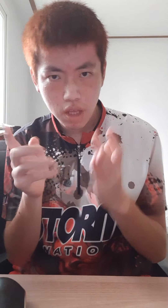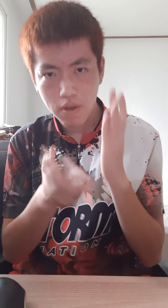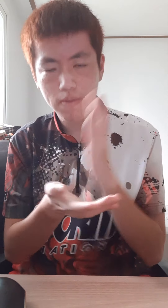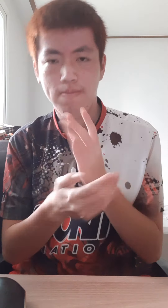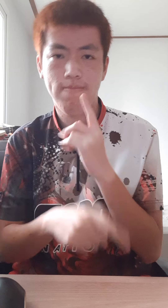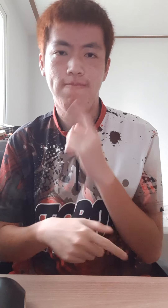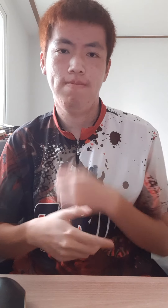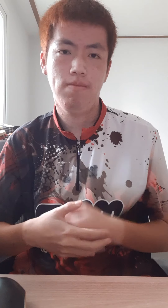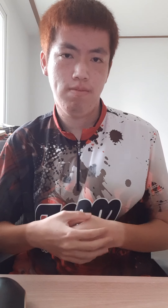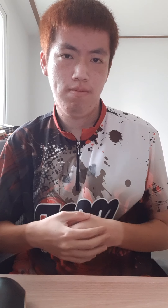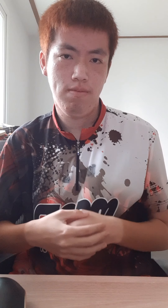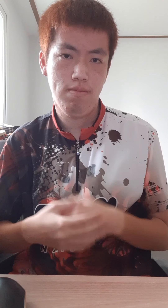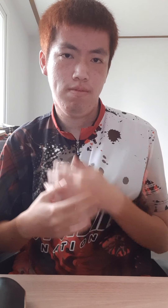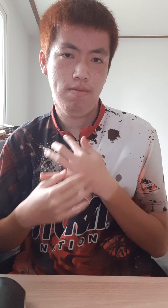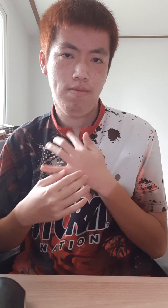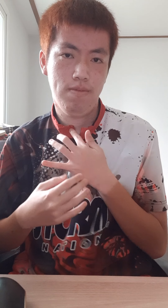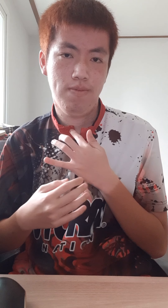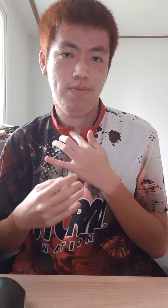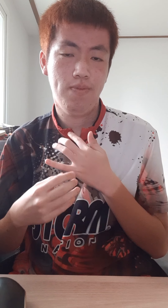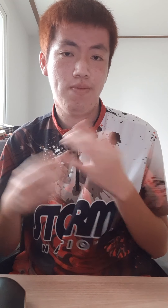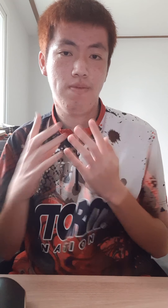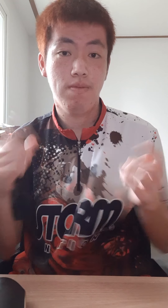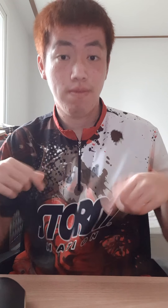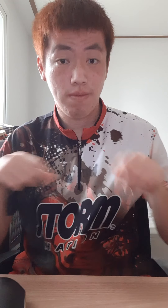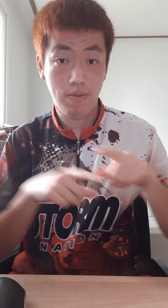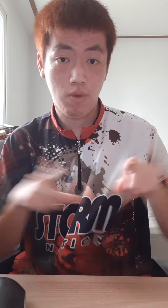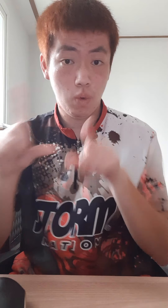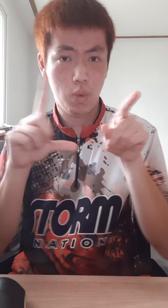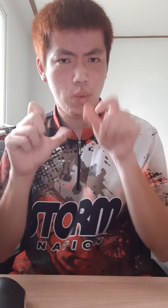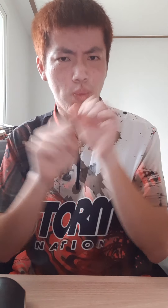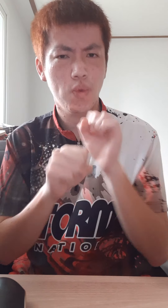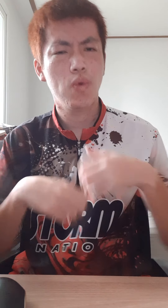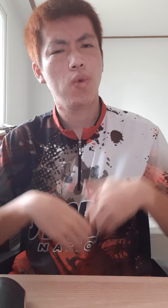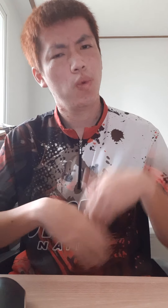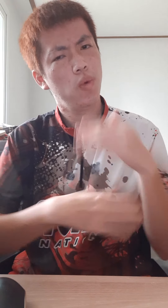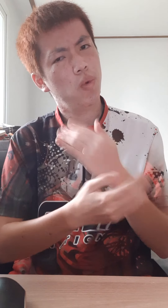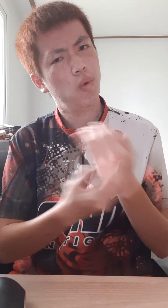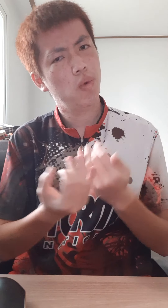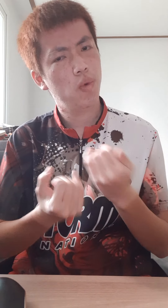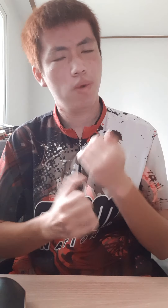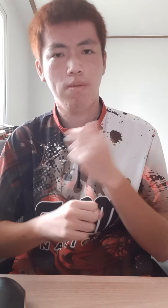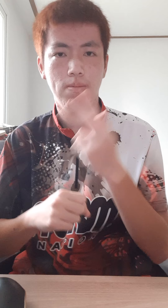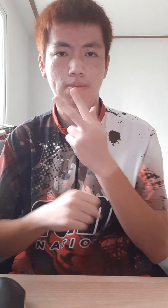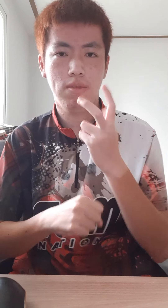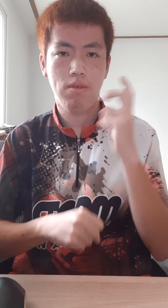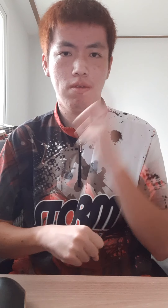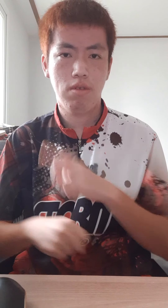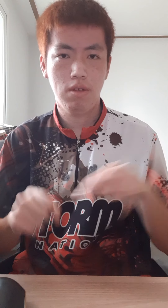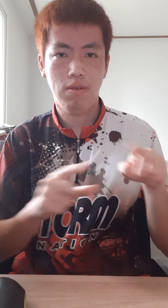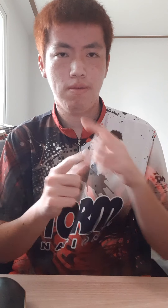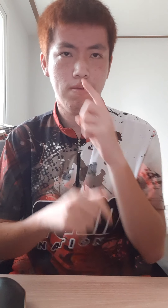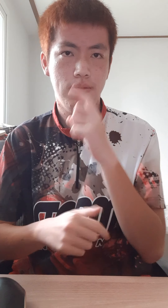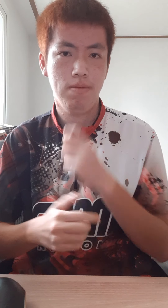촉구했습니다. 장애계에 따르면 현재 한국의 출산과 육아 정책은 비장애인 중심으로 이루어져 있어